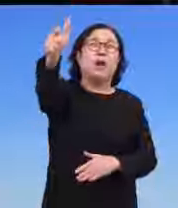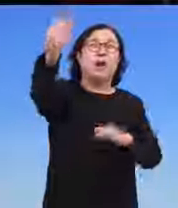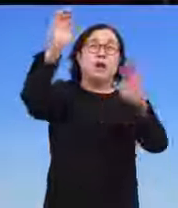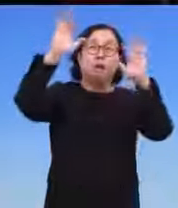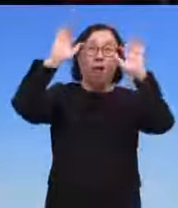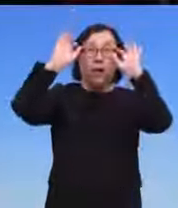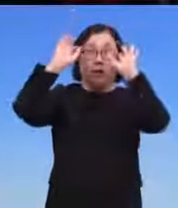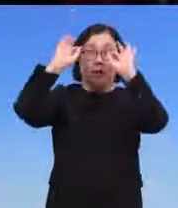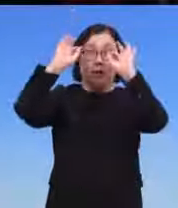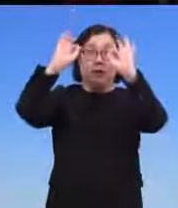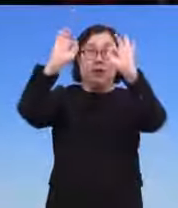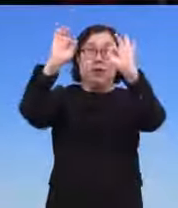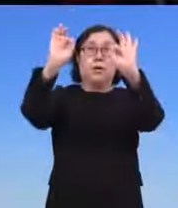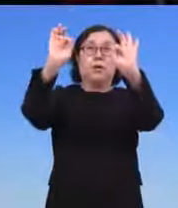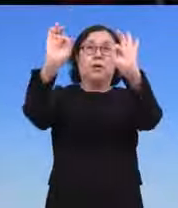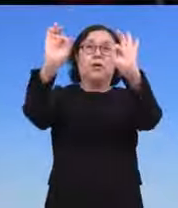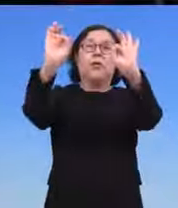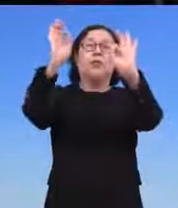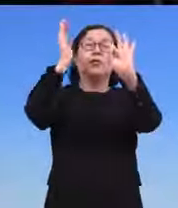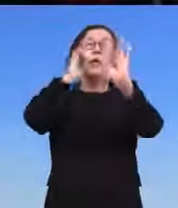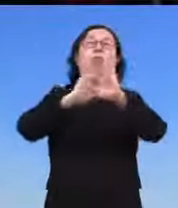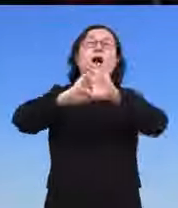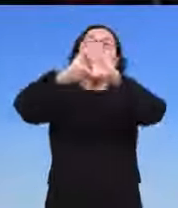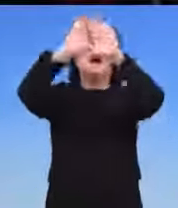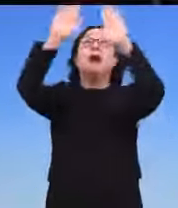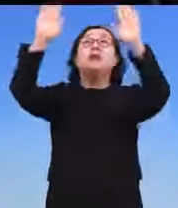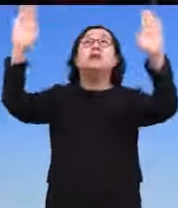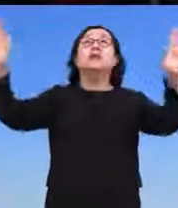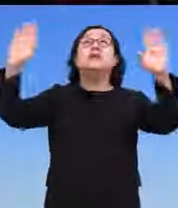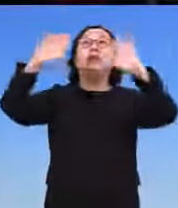멀리 뵈던 하늘나라